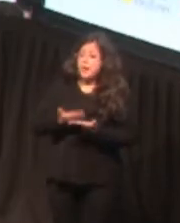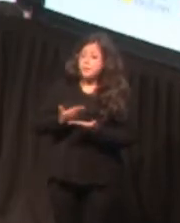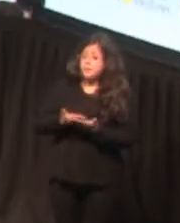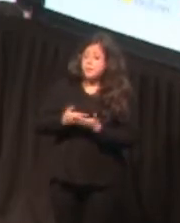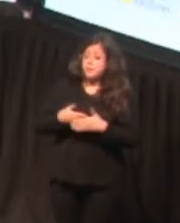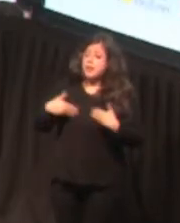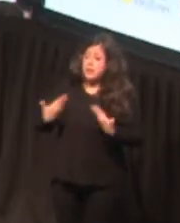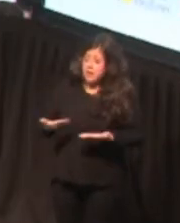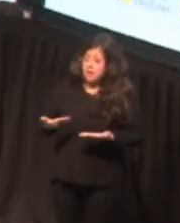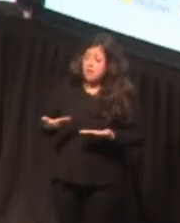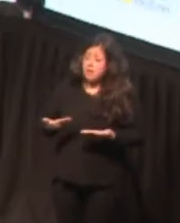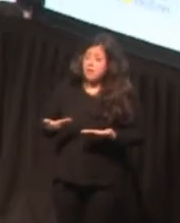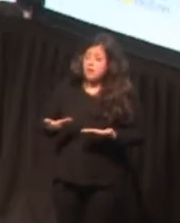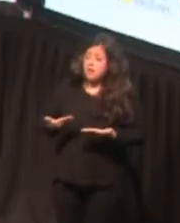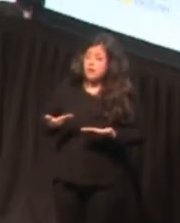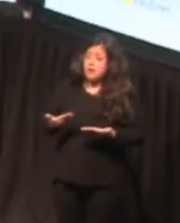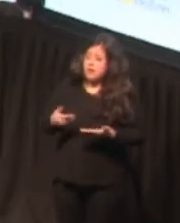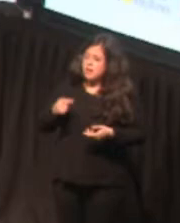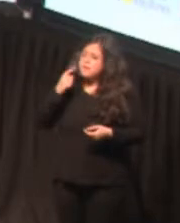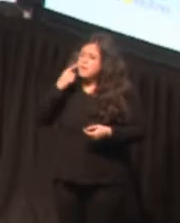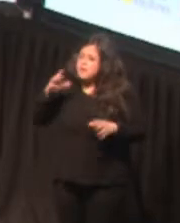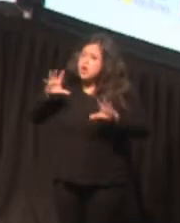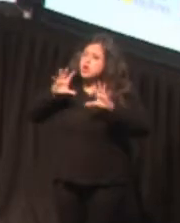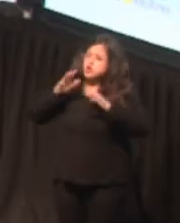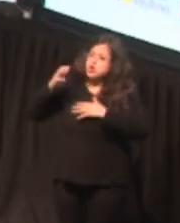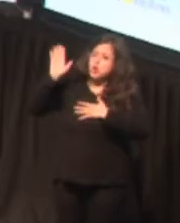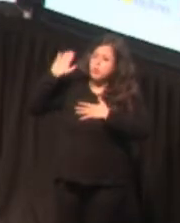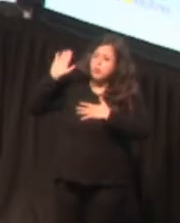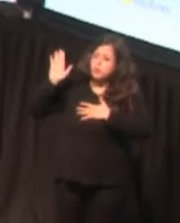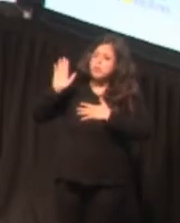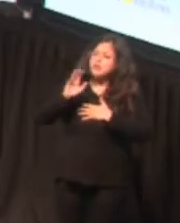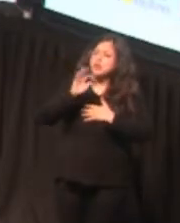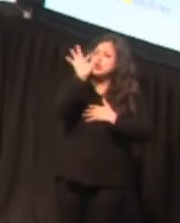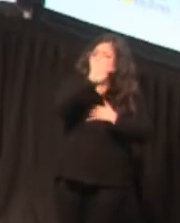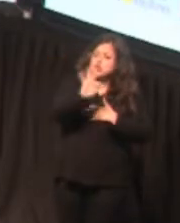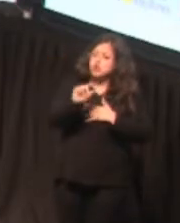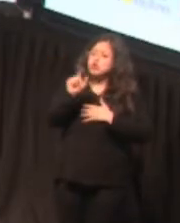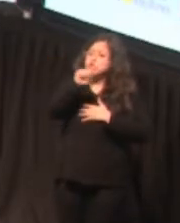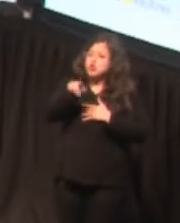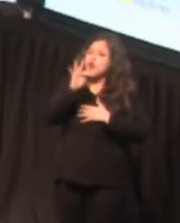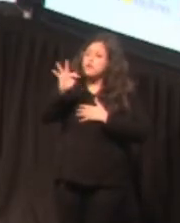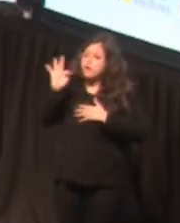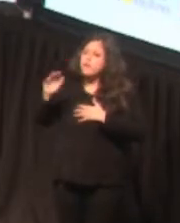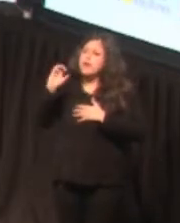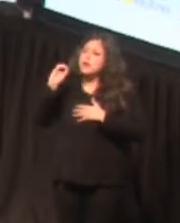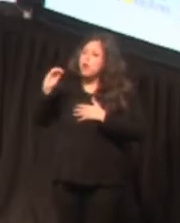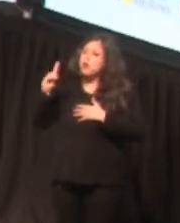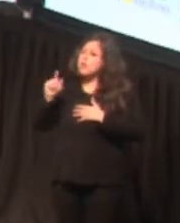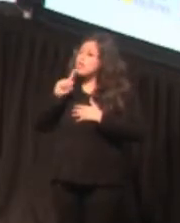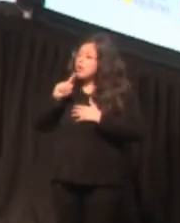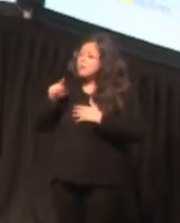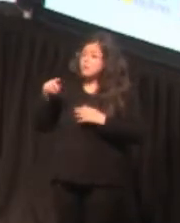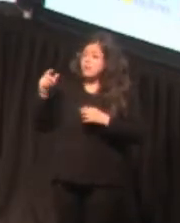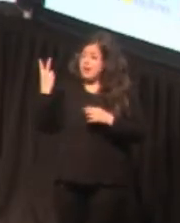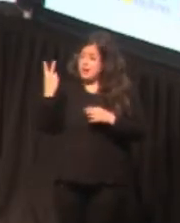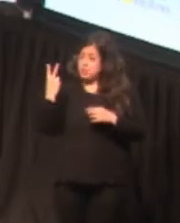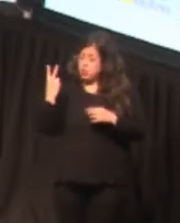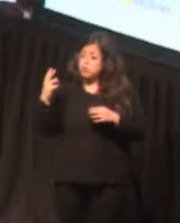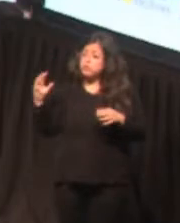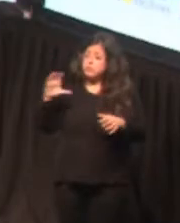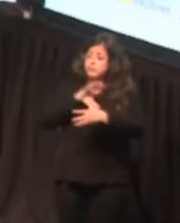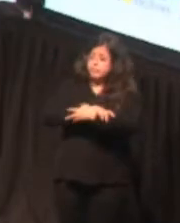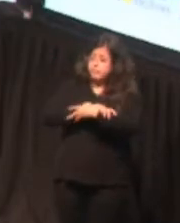Aprovecharemos este momento para reafirmar el compromiso de Sofofa y OIT de seguir avanzando en esta materia. En esta ocasión, ambas instituciones